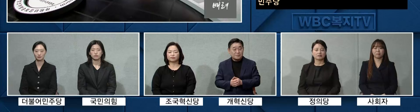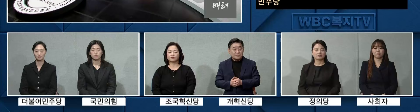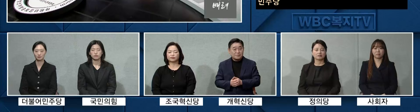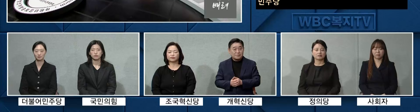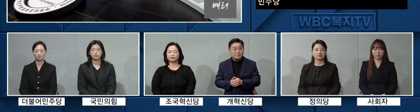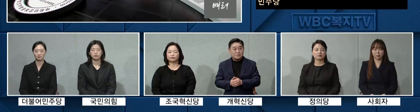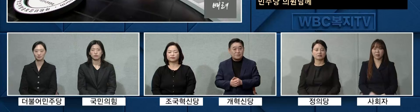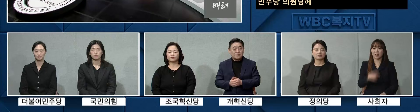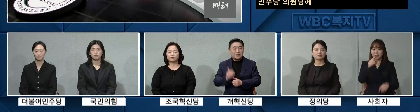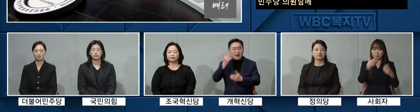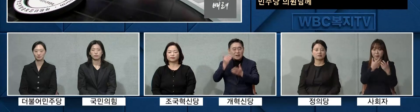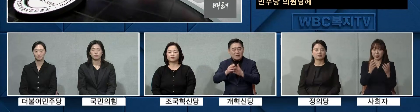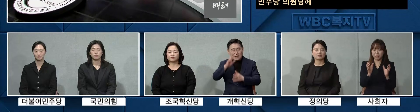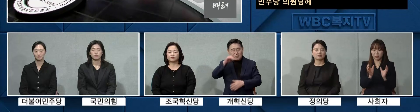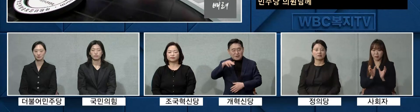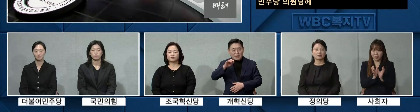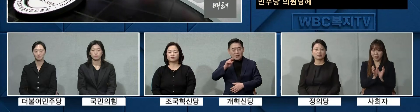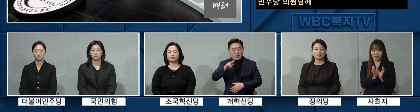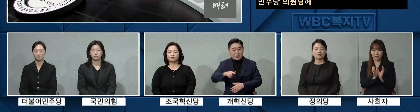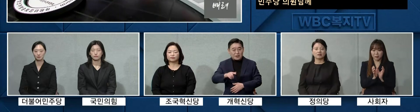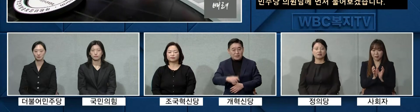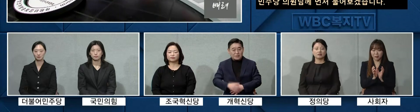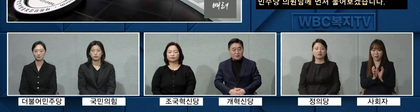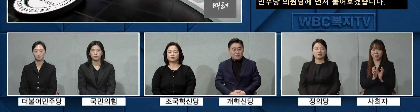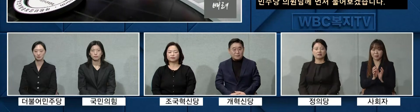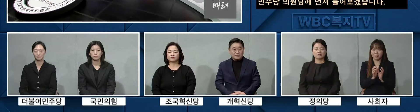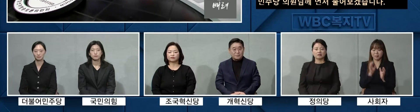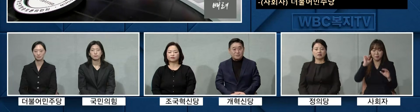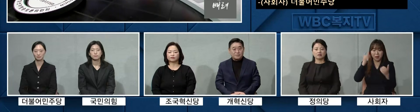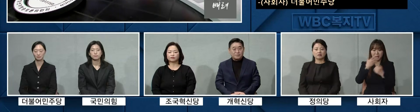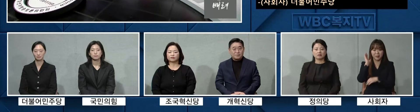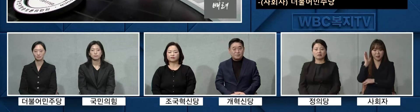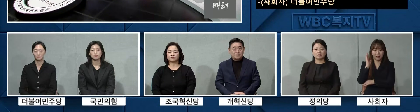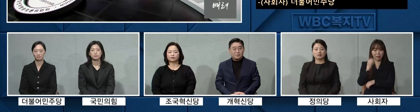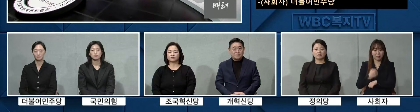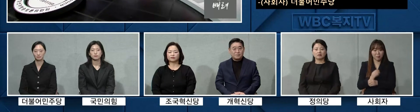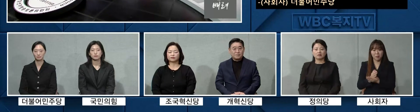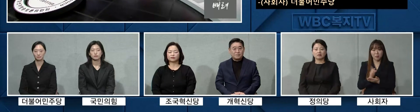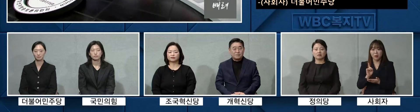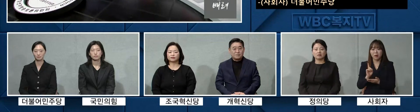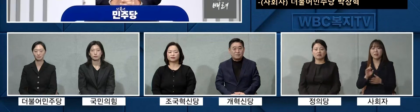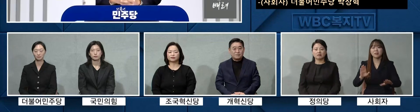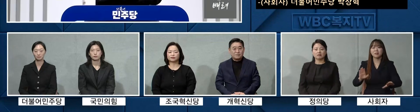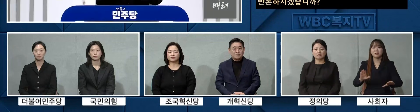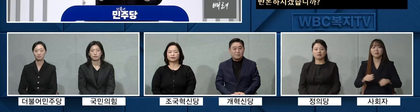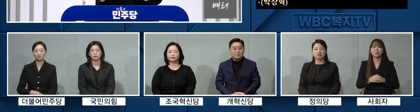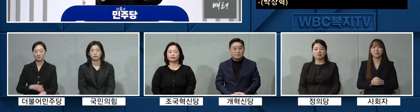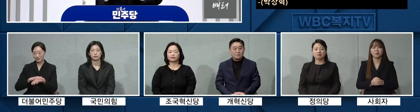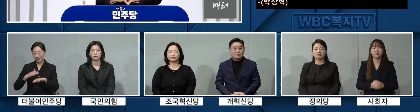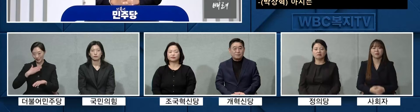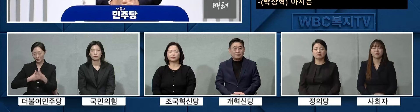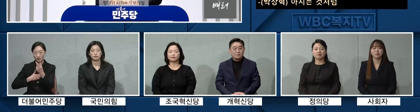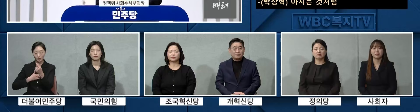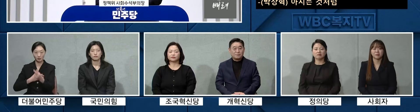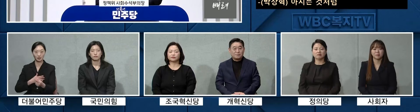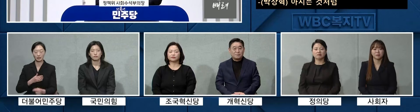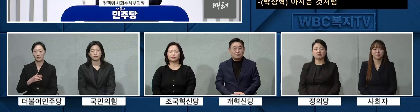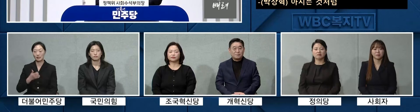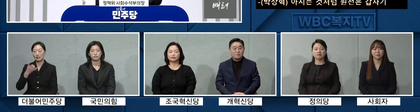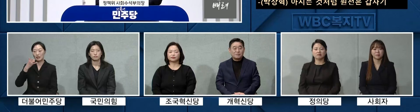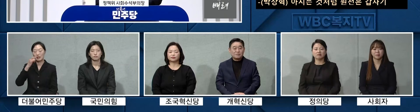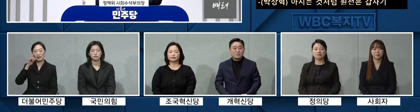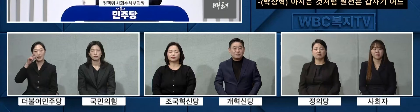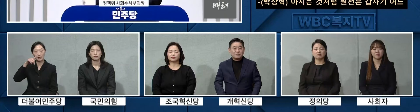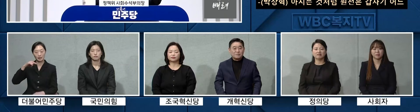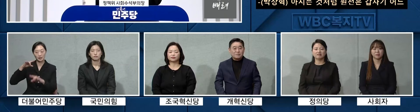예, 더불어민주당 박상혁 의원 반론하시겠습니까? 아시는 것처럼 원전은 갑자기 어느 날 하루아침에 지어지는